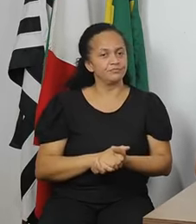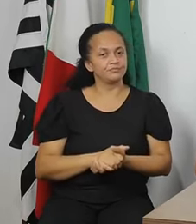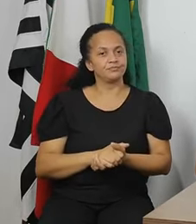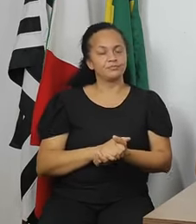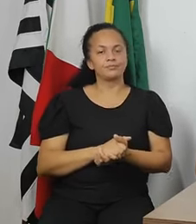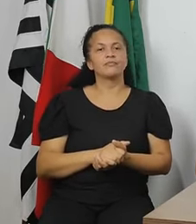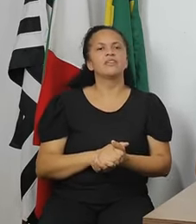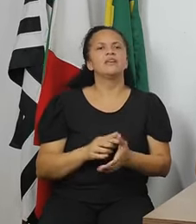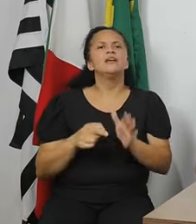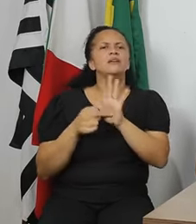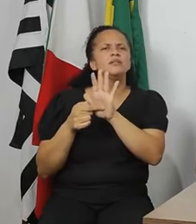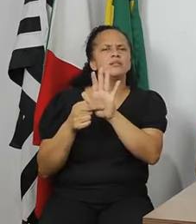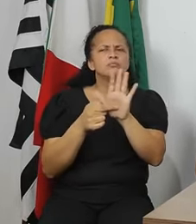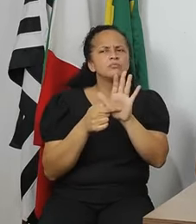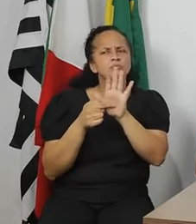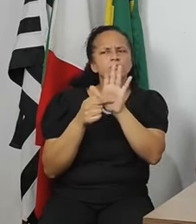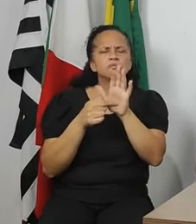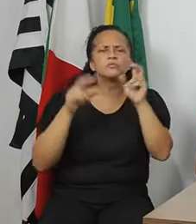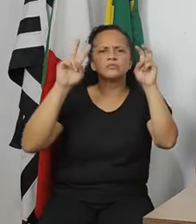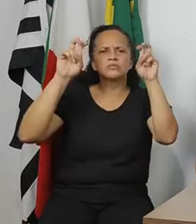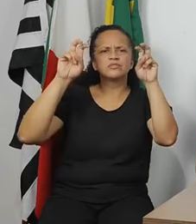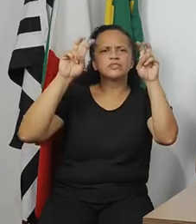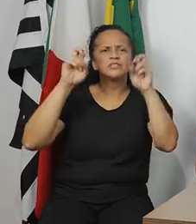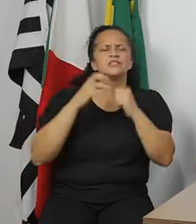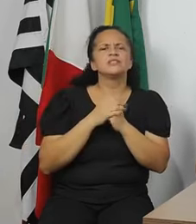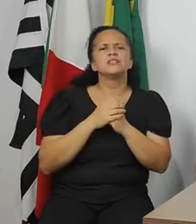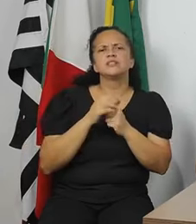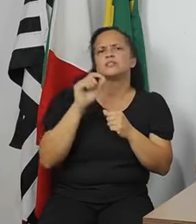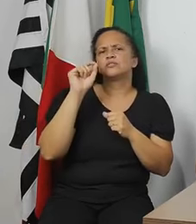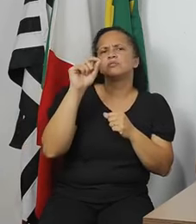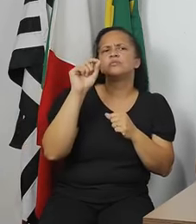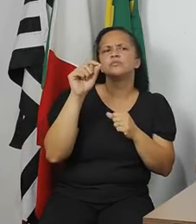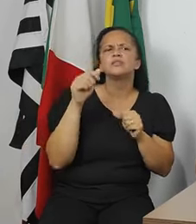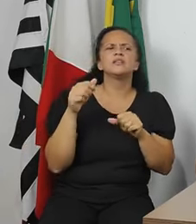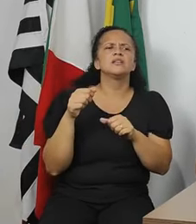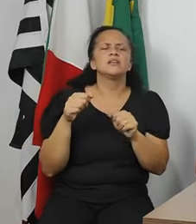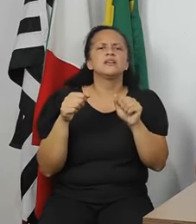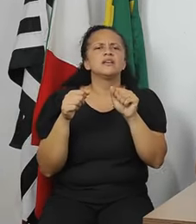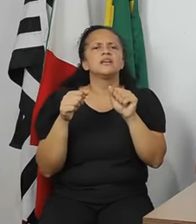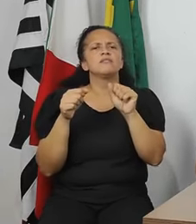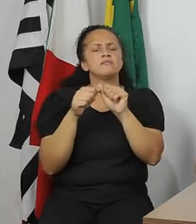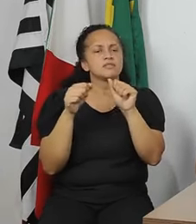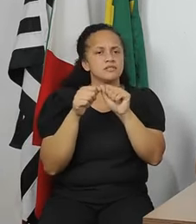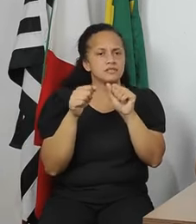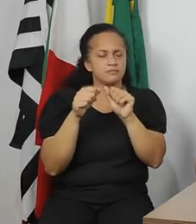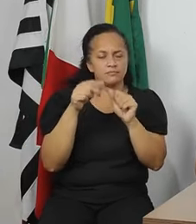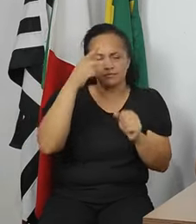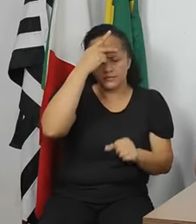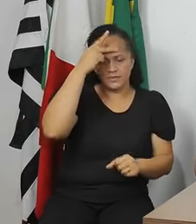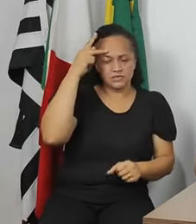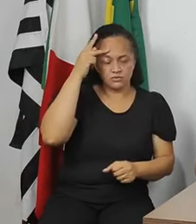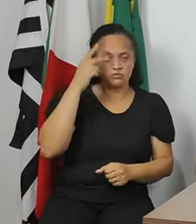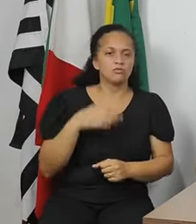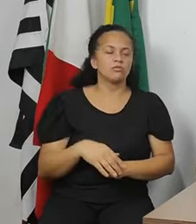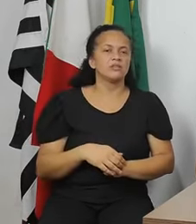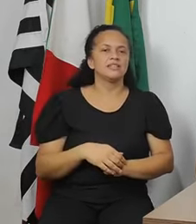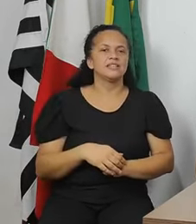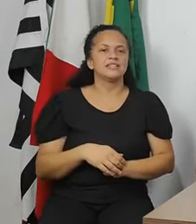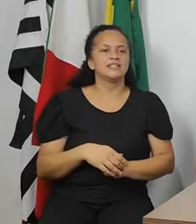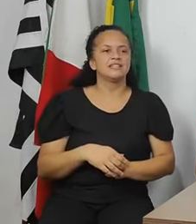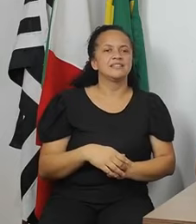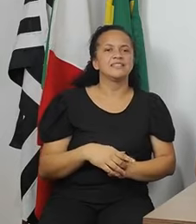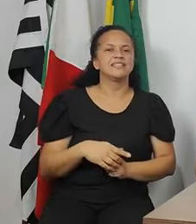o assunto que é autofagia. O que é autofagia? Autofagia é a capacidade que as